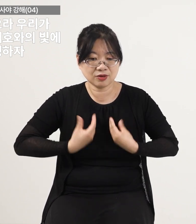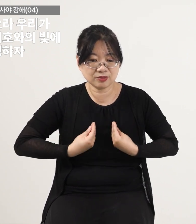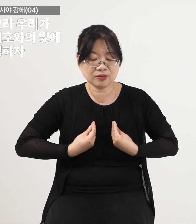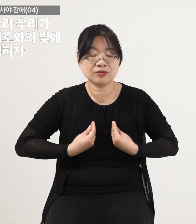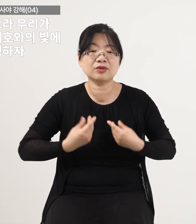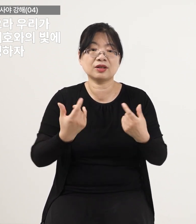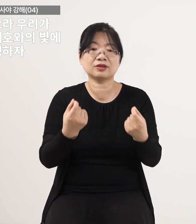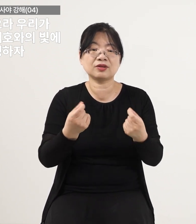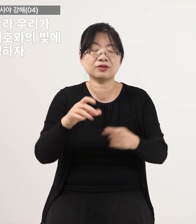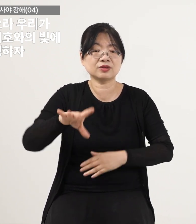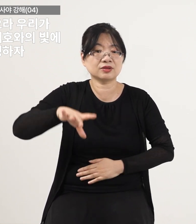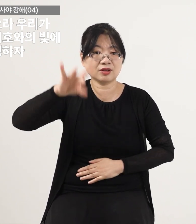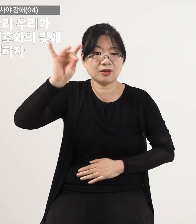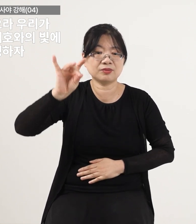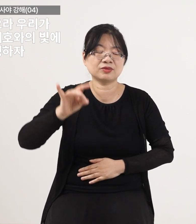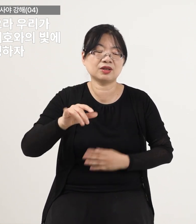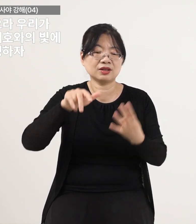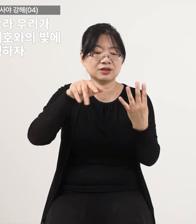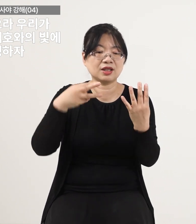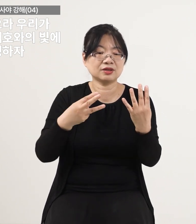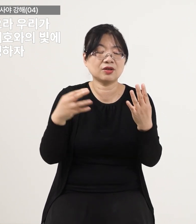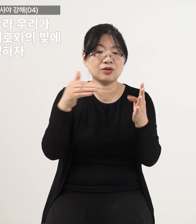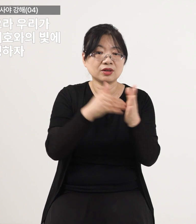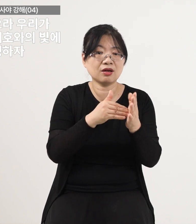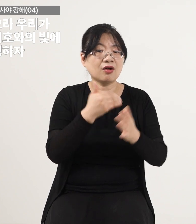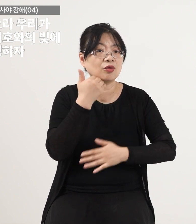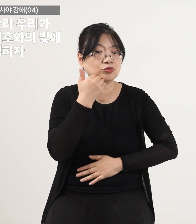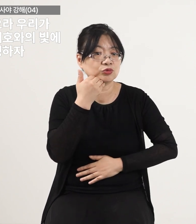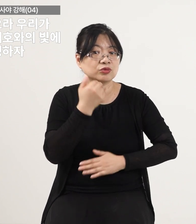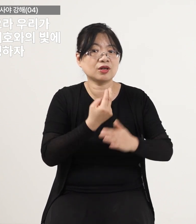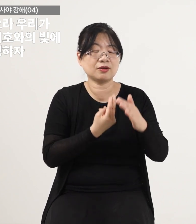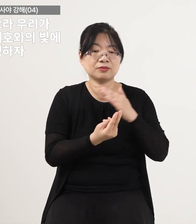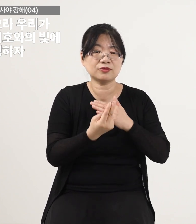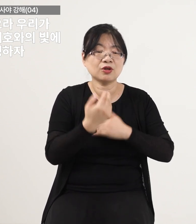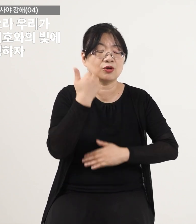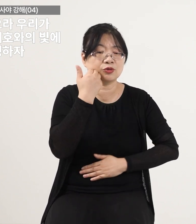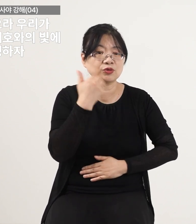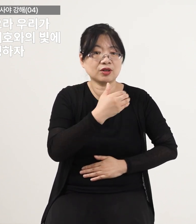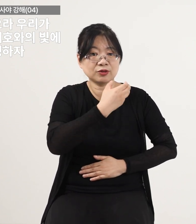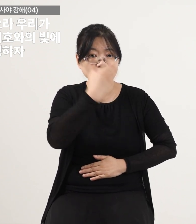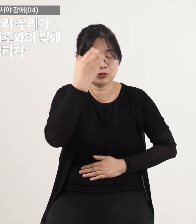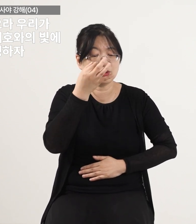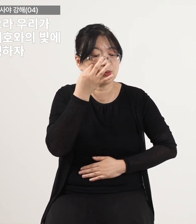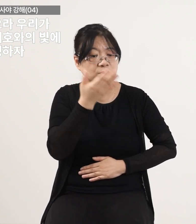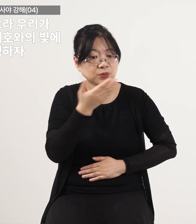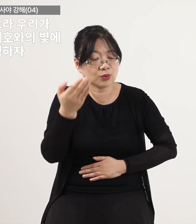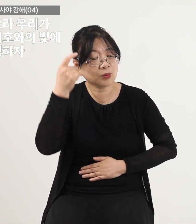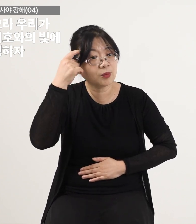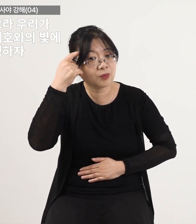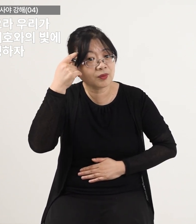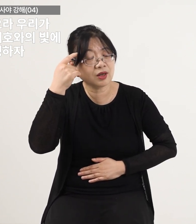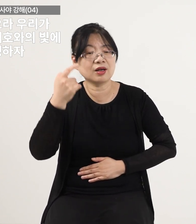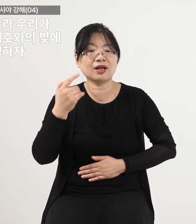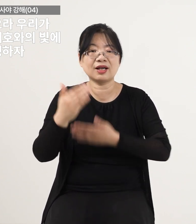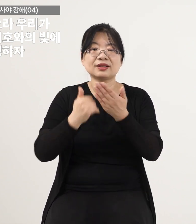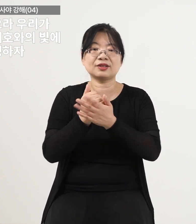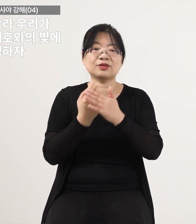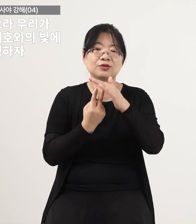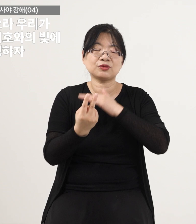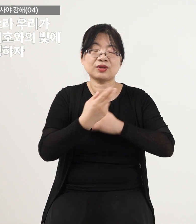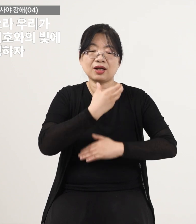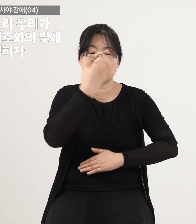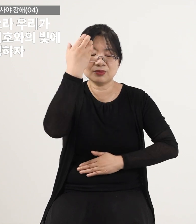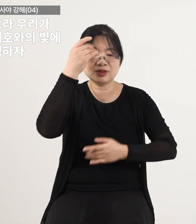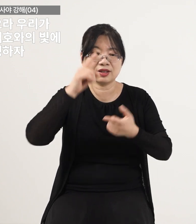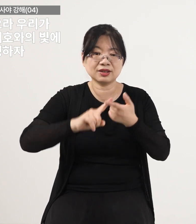보이는, 그러니까 처음에는 4절까지 누구의 비전을, 누구의 꿈을 보여주셨습니까? 하나님의 비전과